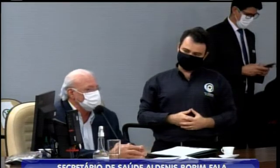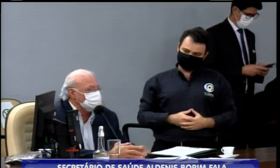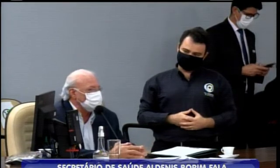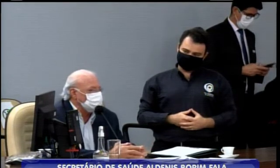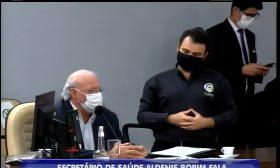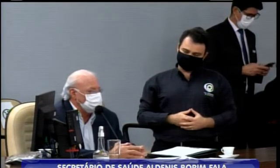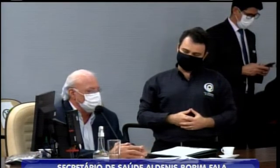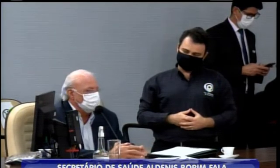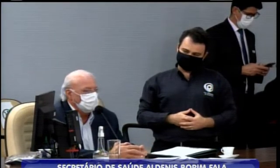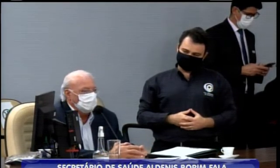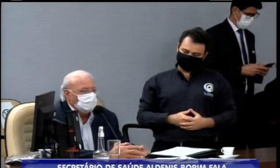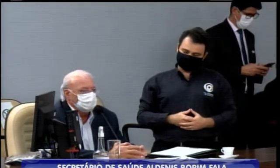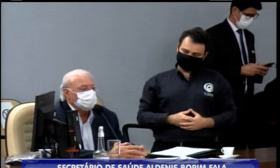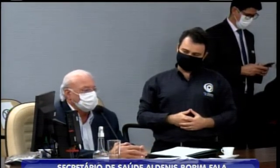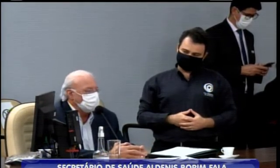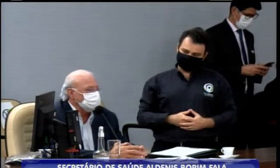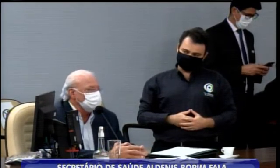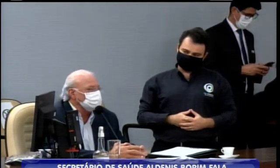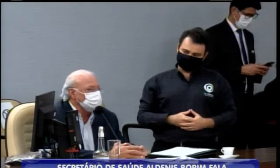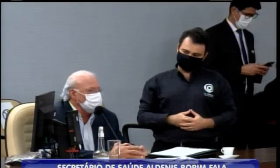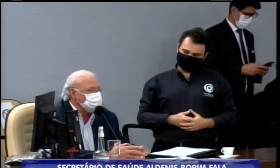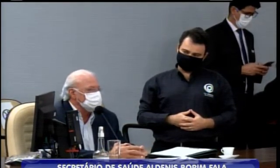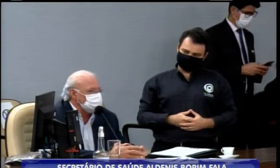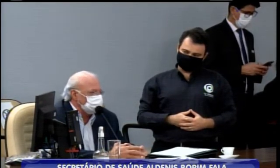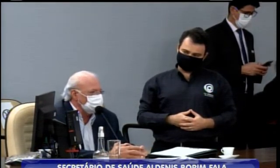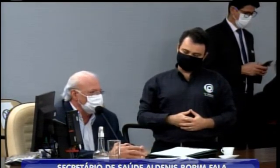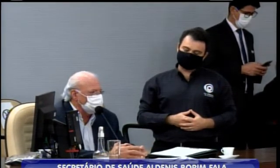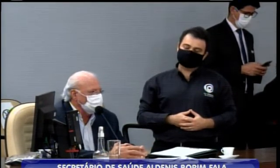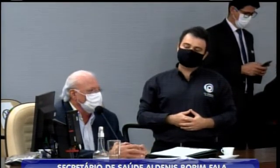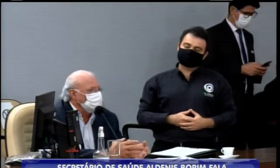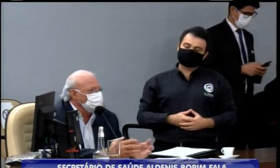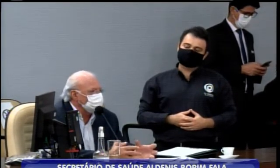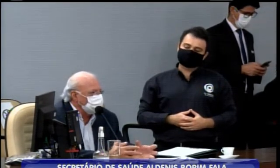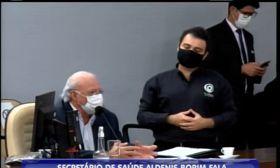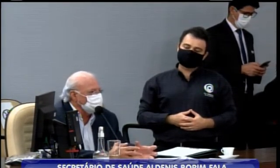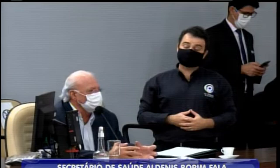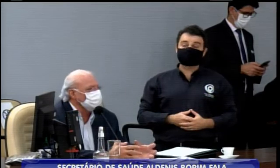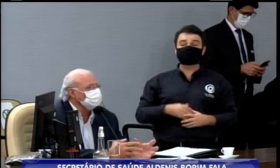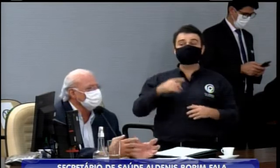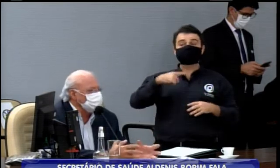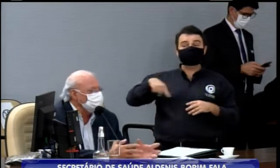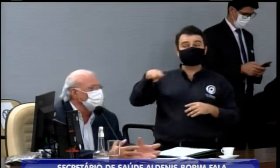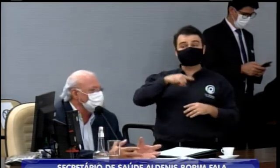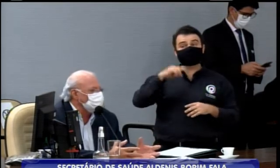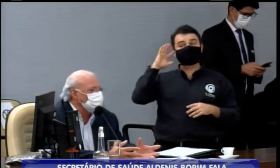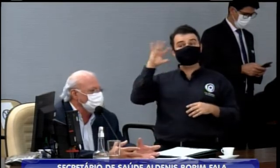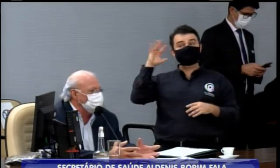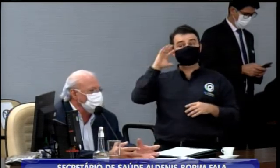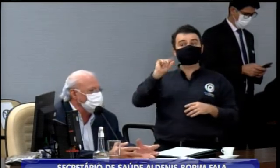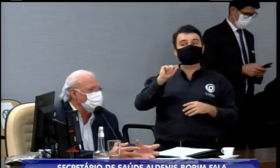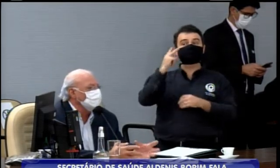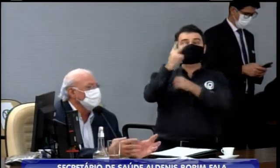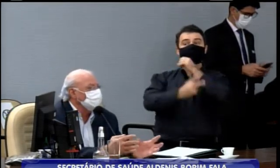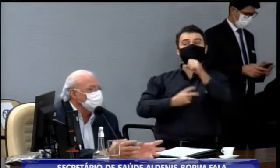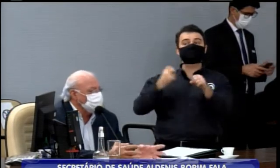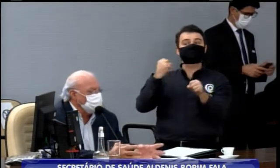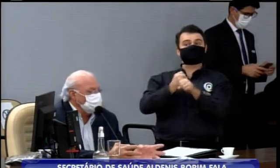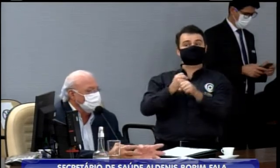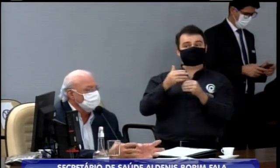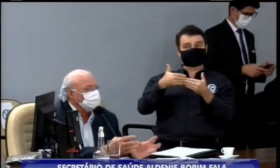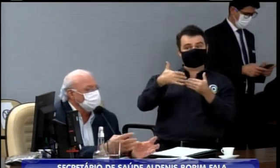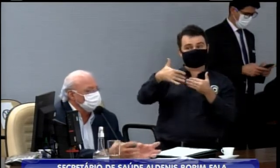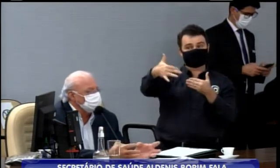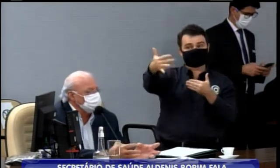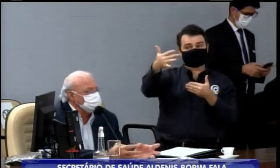mas a gente pretende, nos próximos 2 anos, estarmos sem demanda reprimida. Por